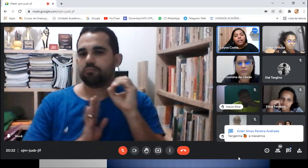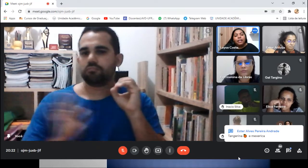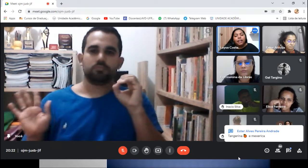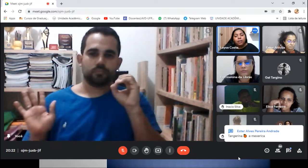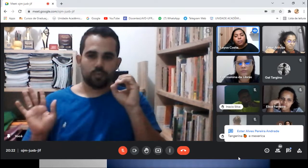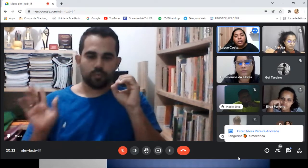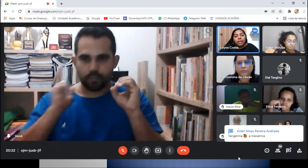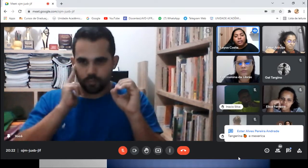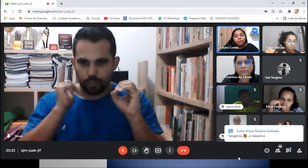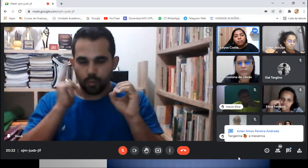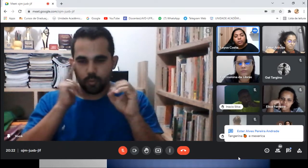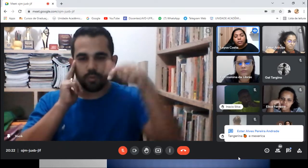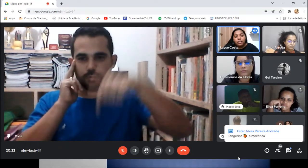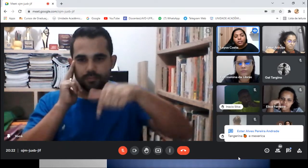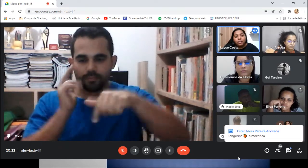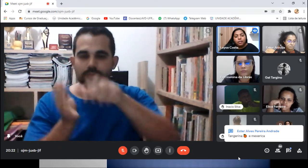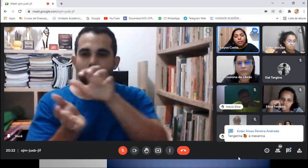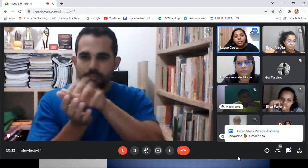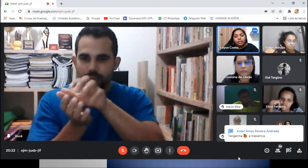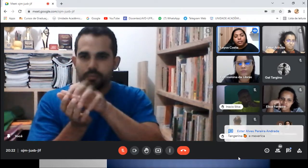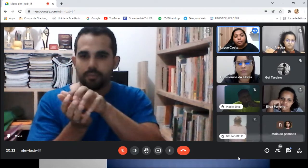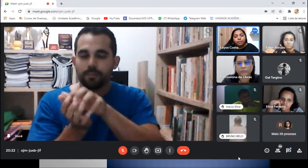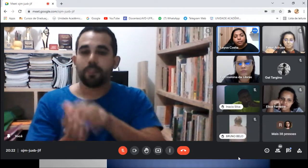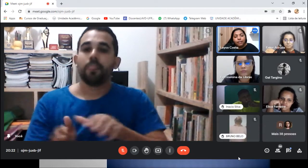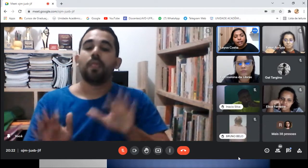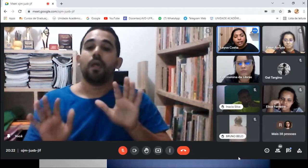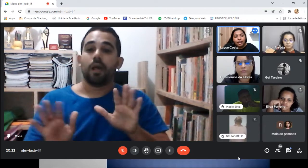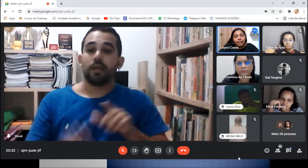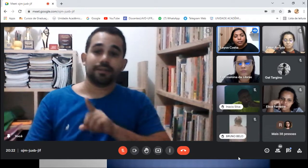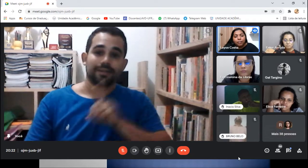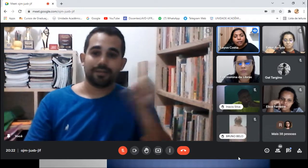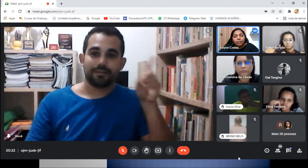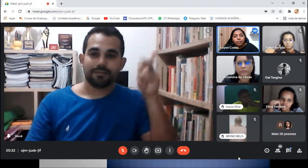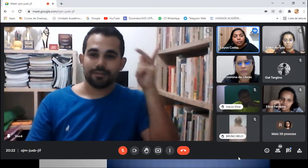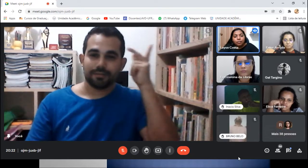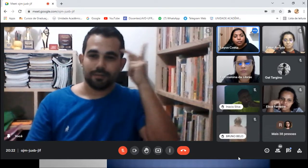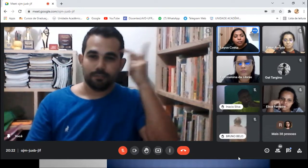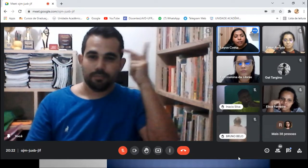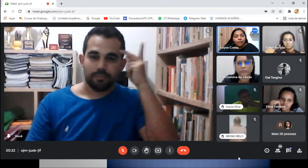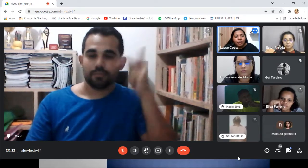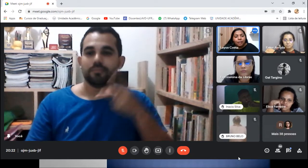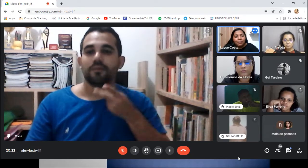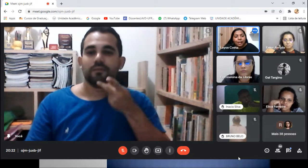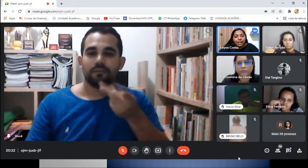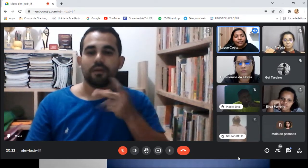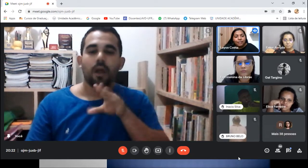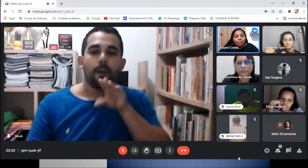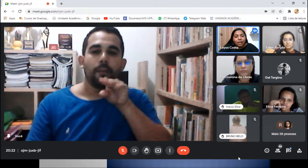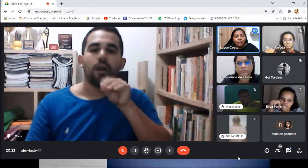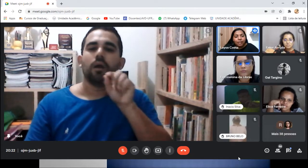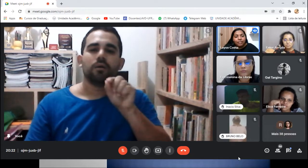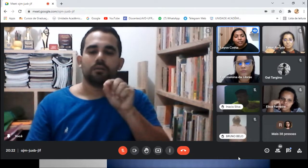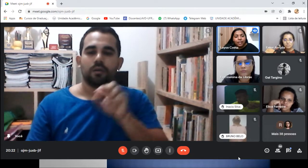é Roberto, meu nome é esse, Roberto, certo? Aqui em Pernambuco. Mas lá em São Paulo, eles